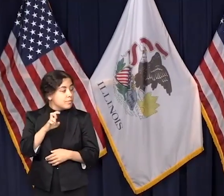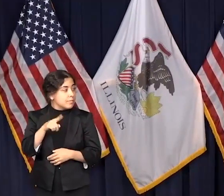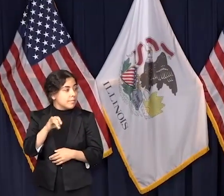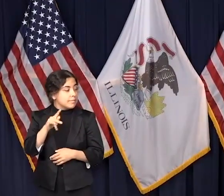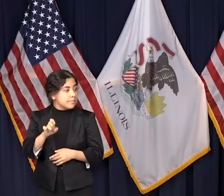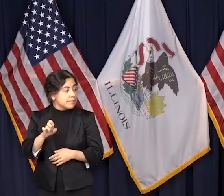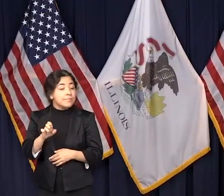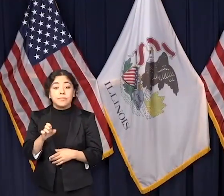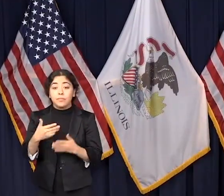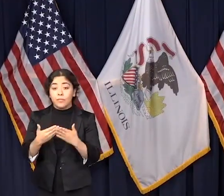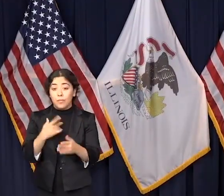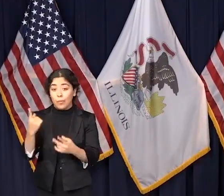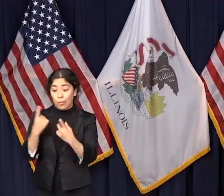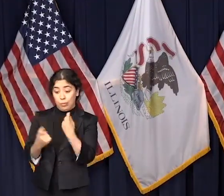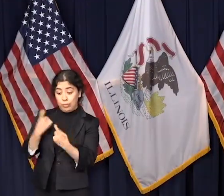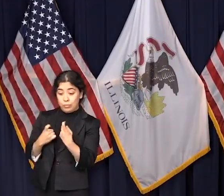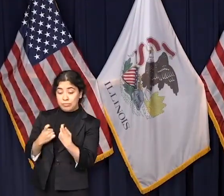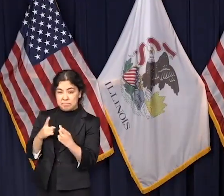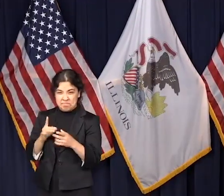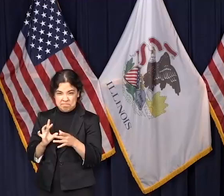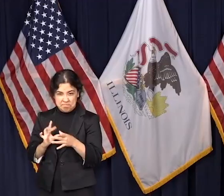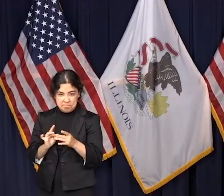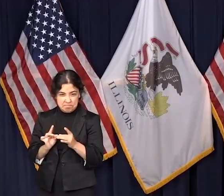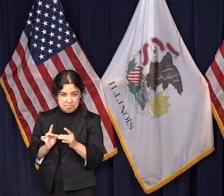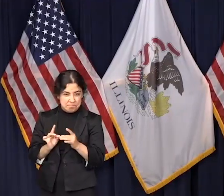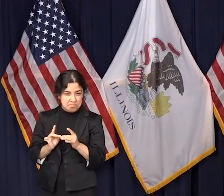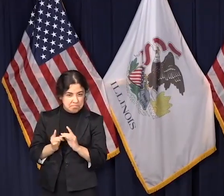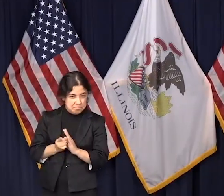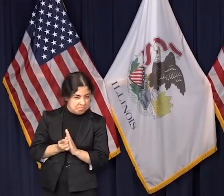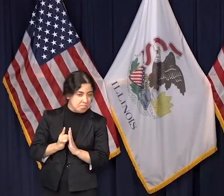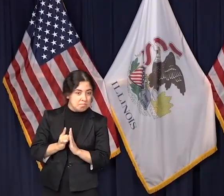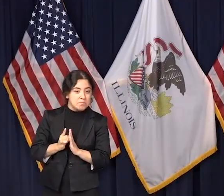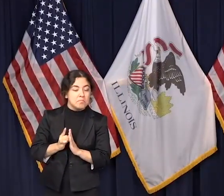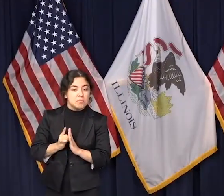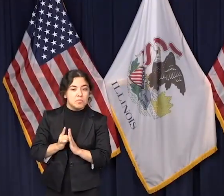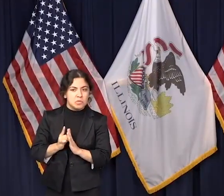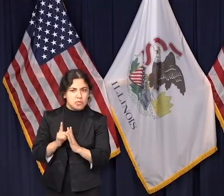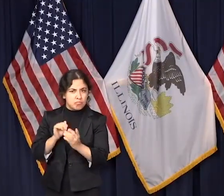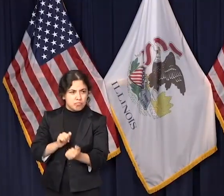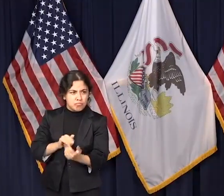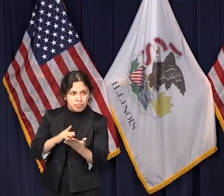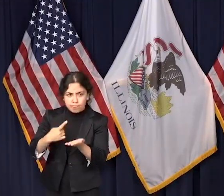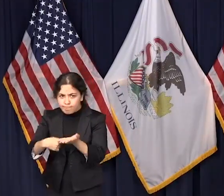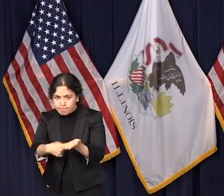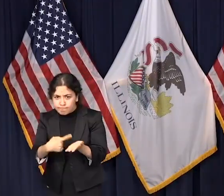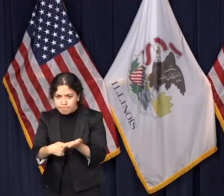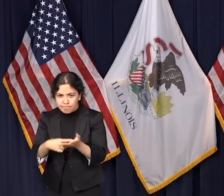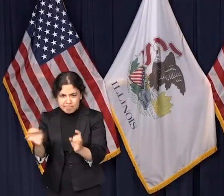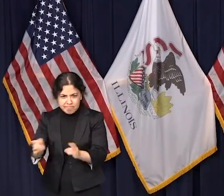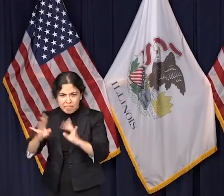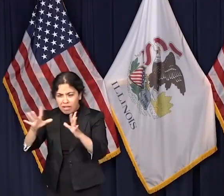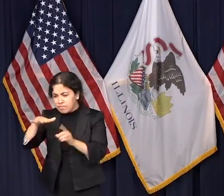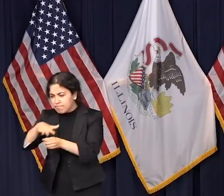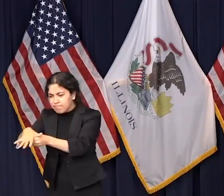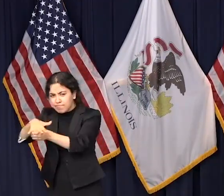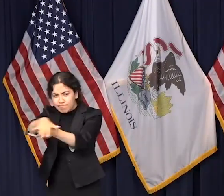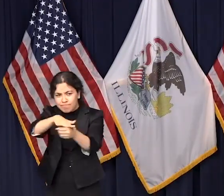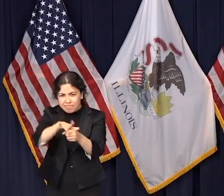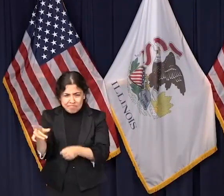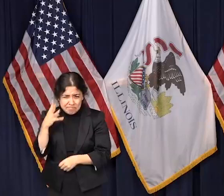to address the violence that too many residents are experiencing in their